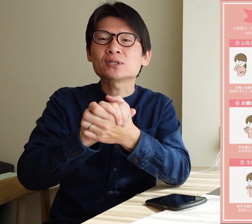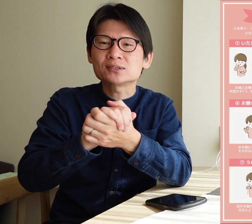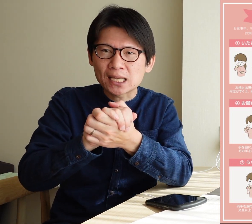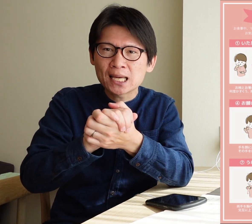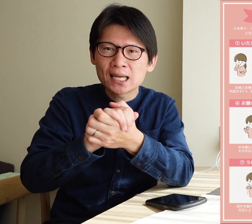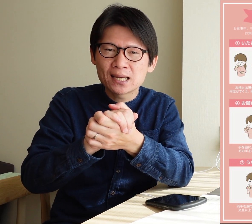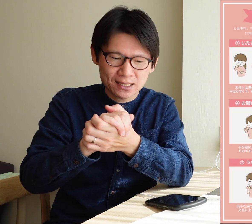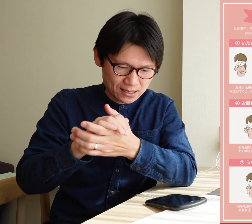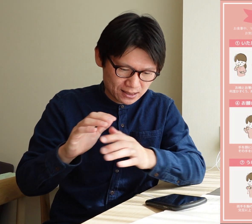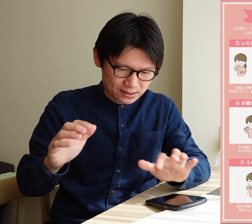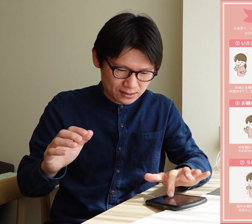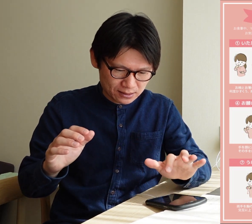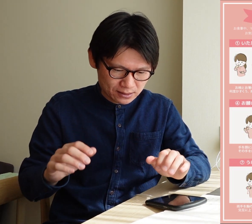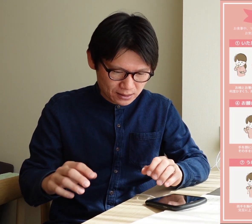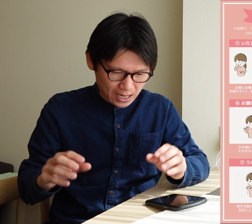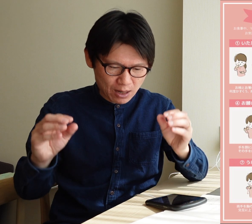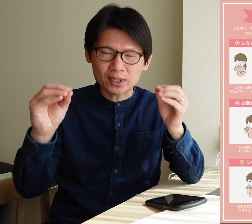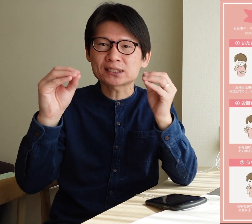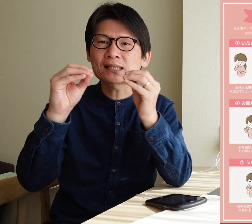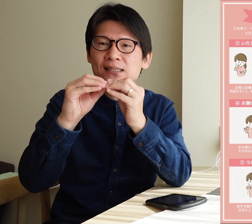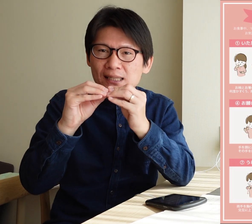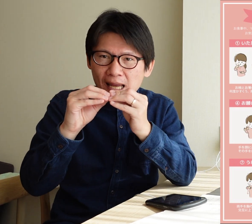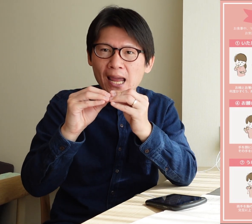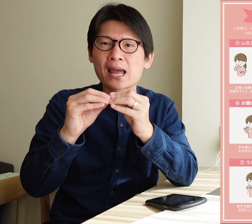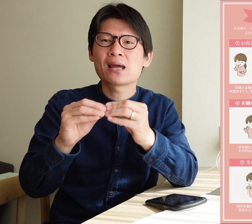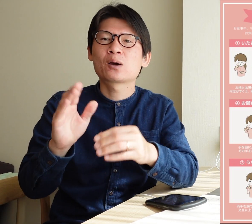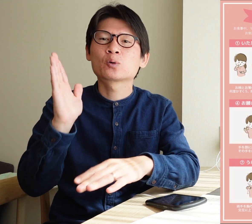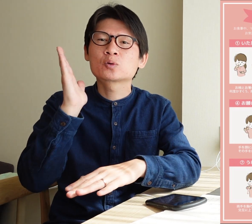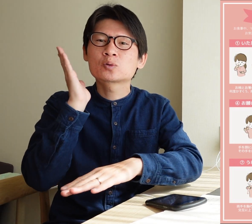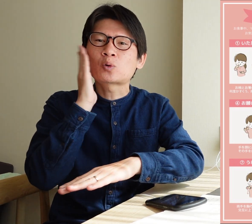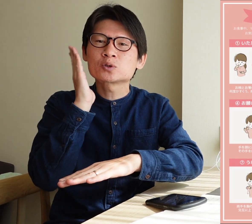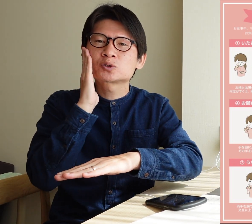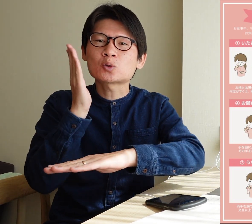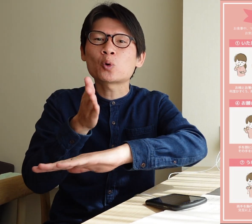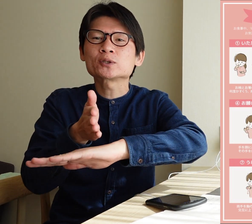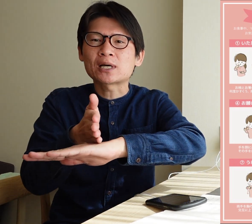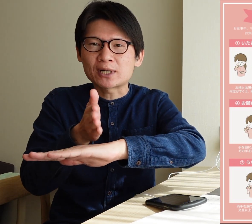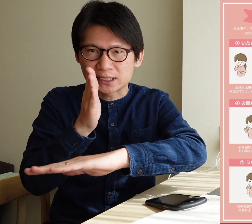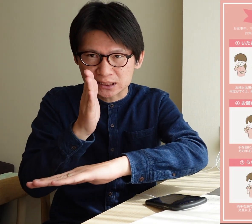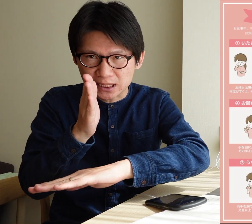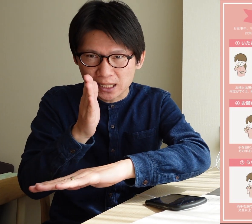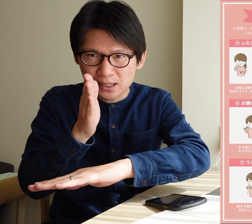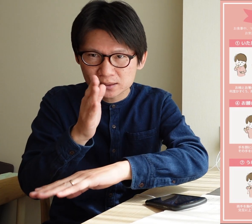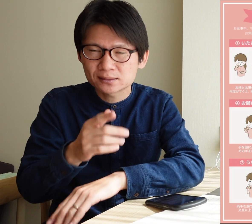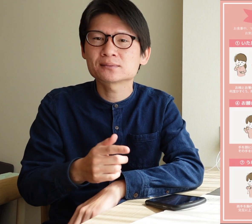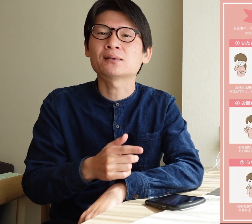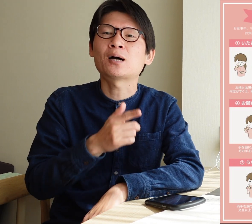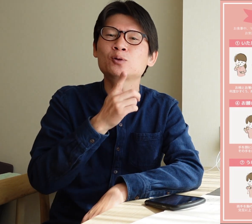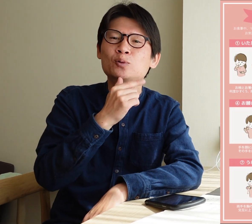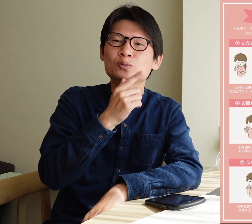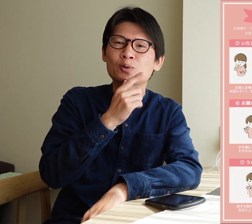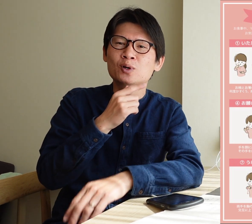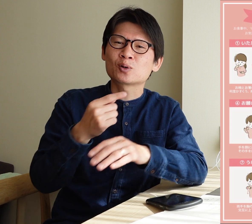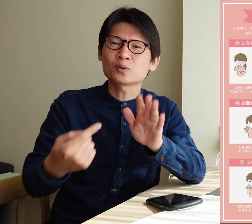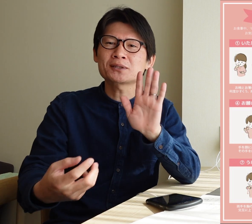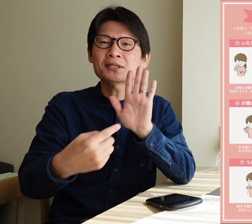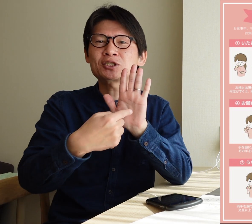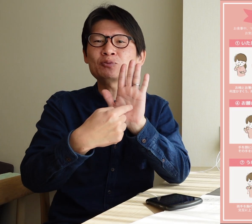ですね。合わさってごちそうさまでした。なるほど。こんな示し